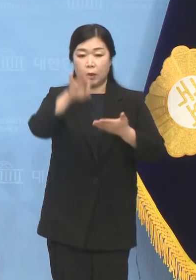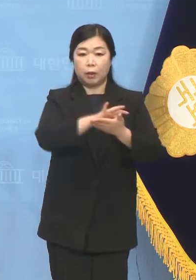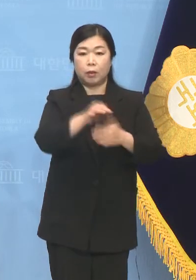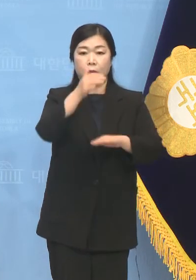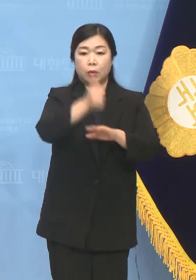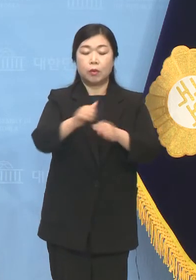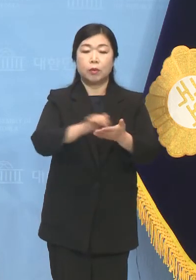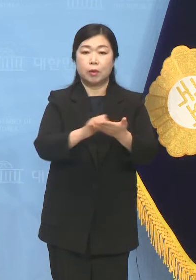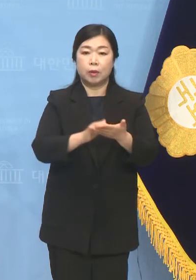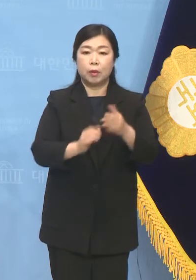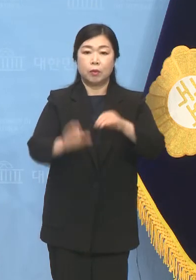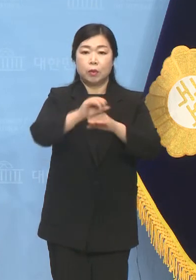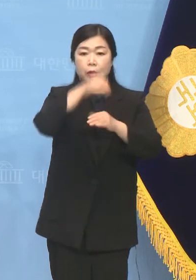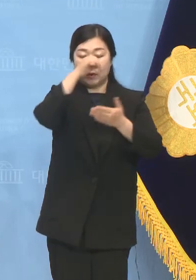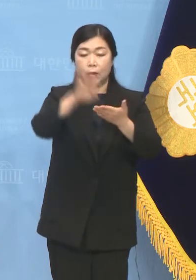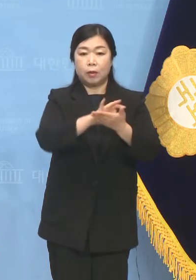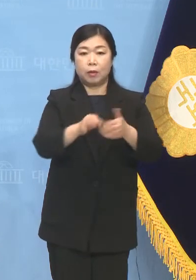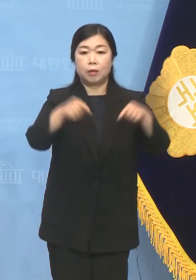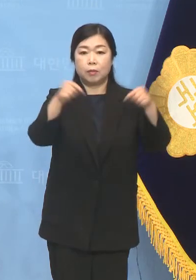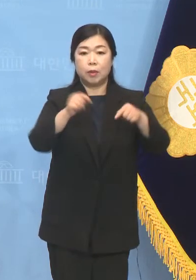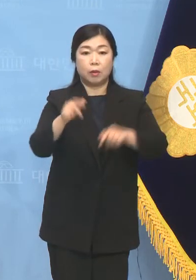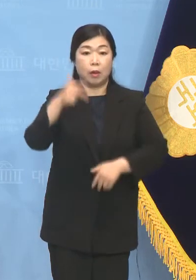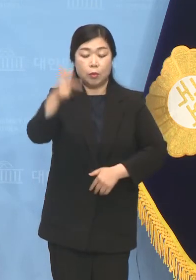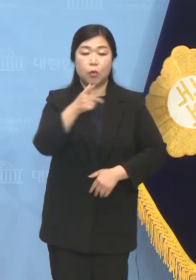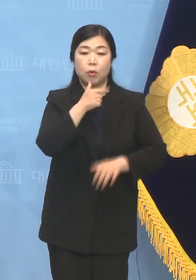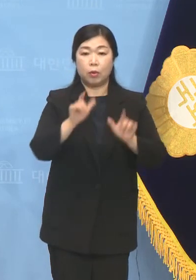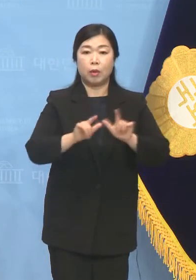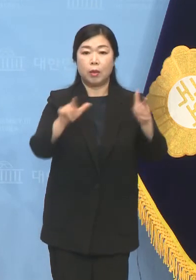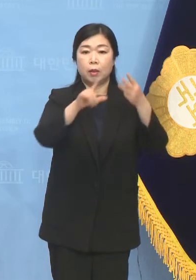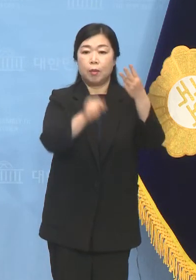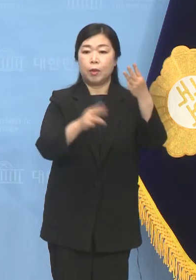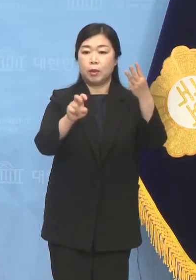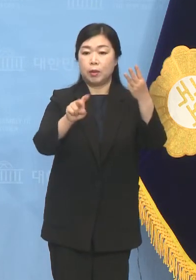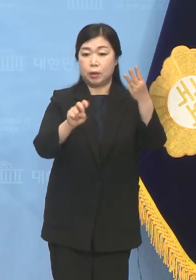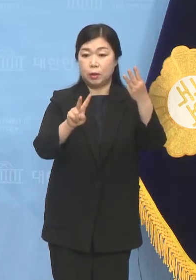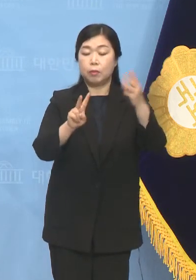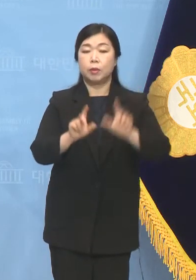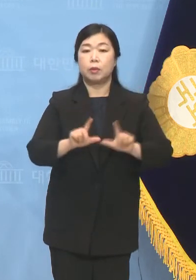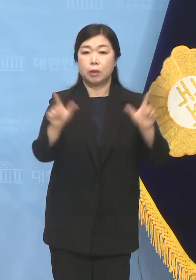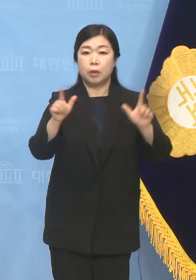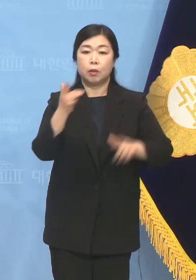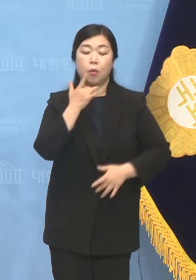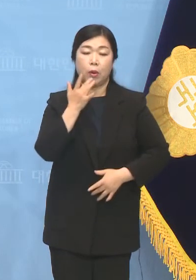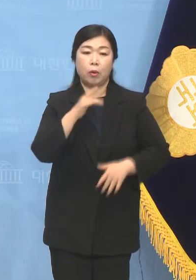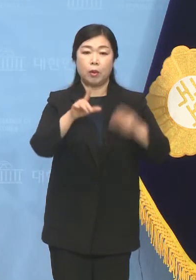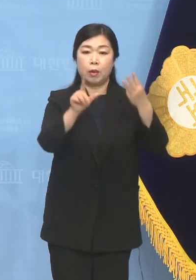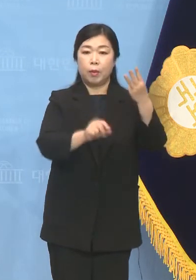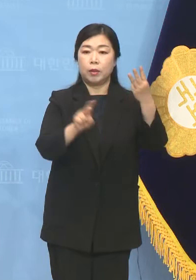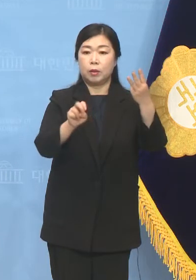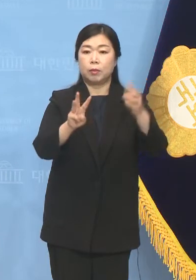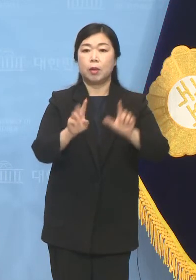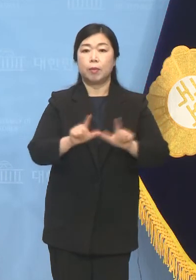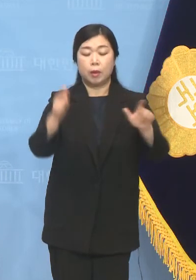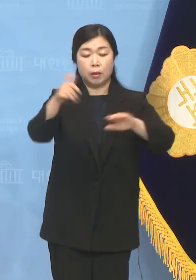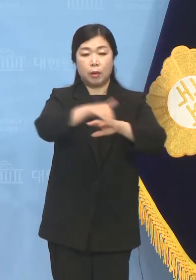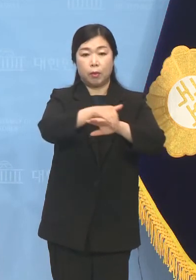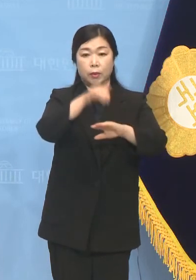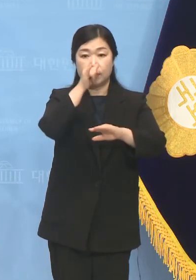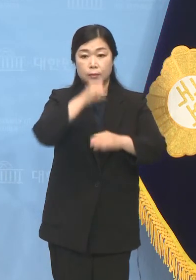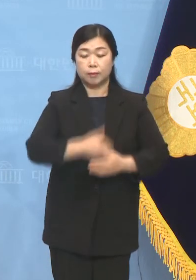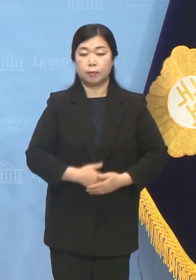예결위 추경 예산안 심사 소위는 다음 주 월요일 3월 22일과 화요일 3월 23일에 예정되어